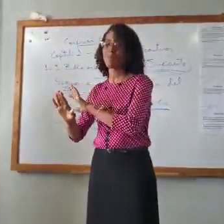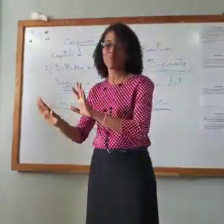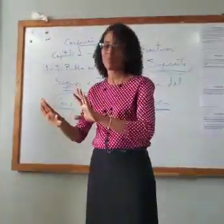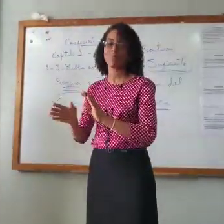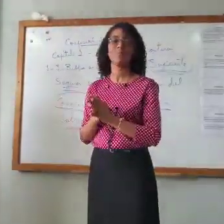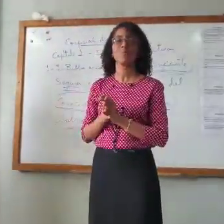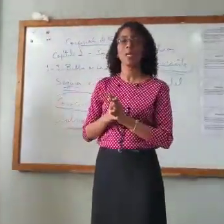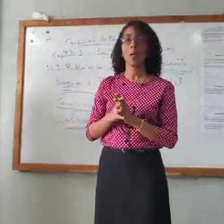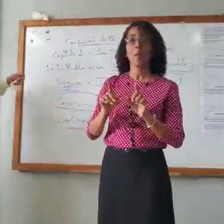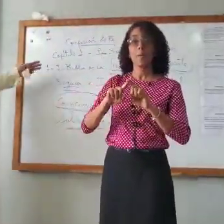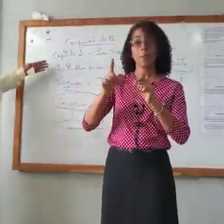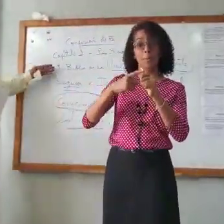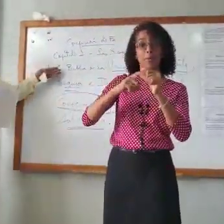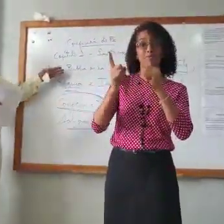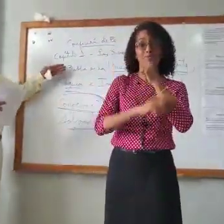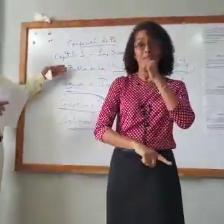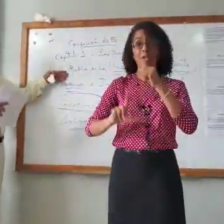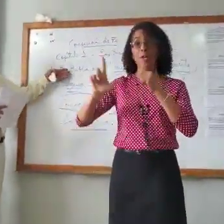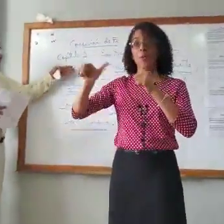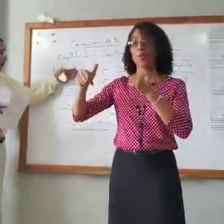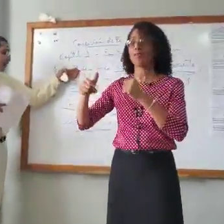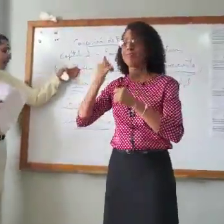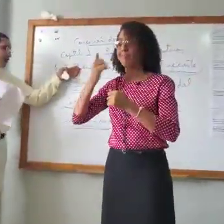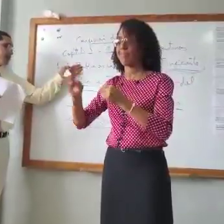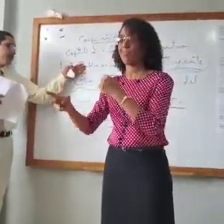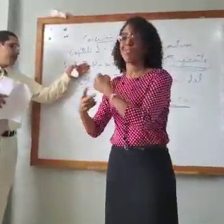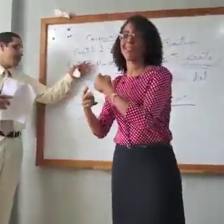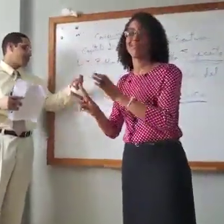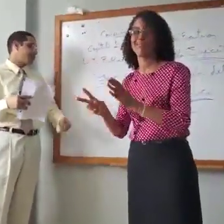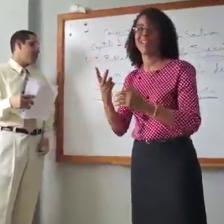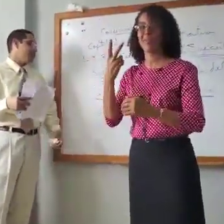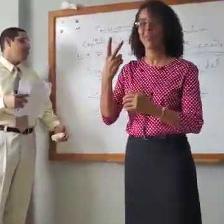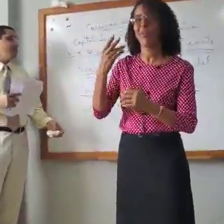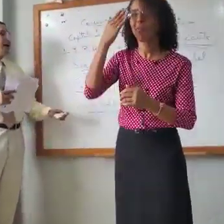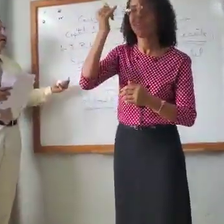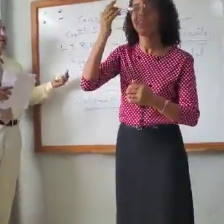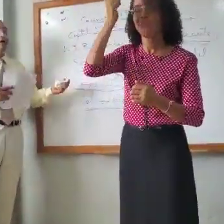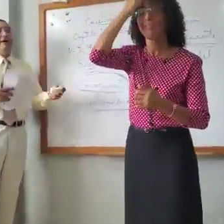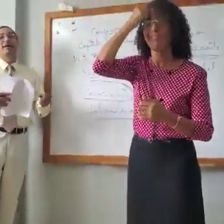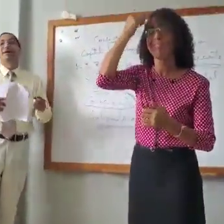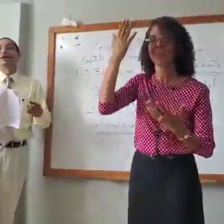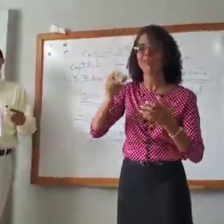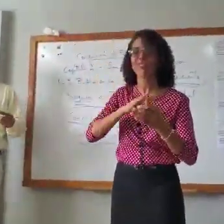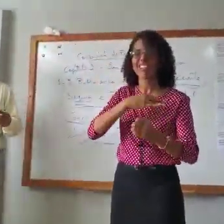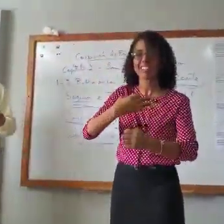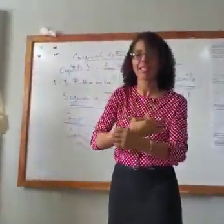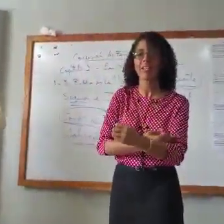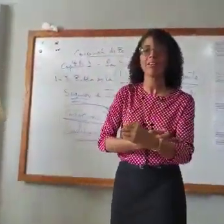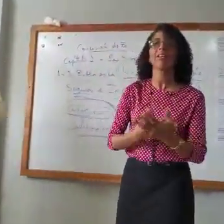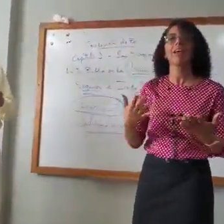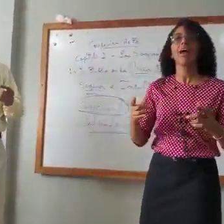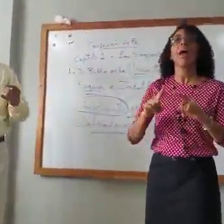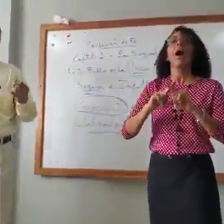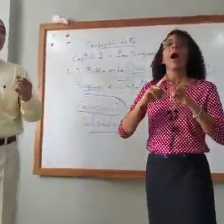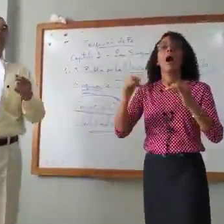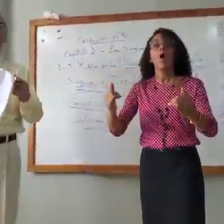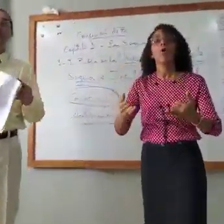por eso necesitamos, la Biblia, para saber, cómo,